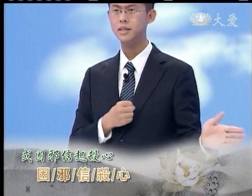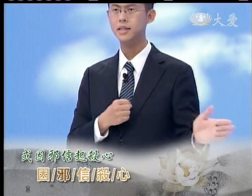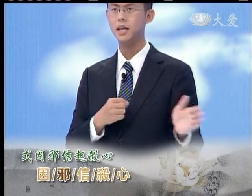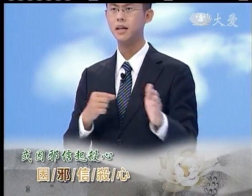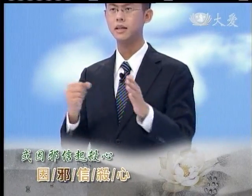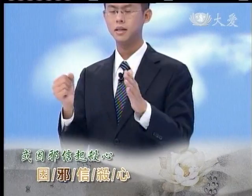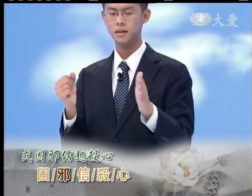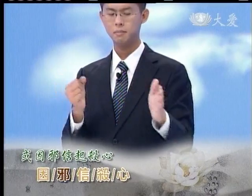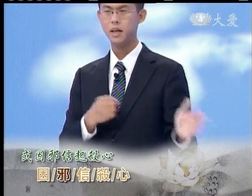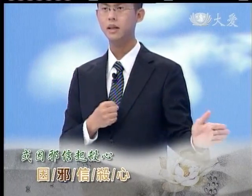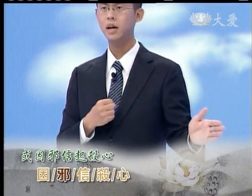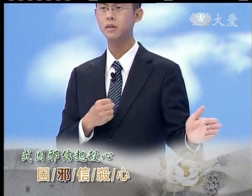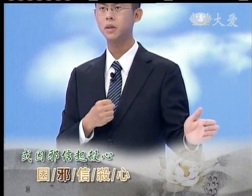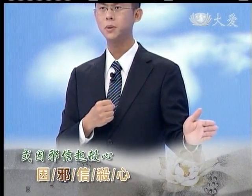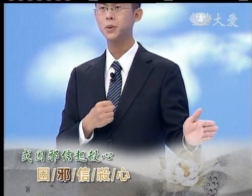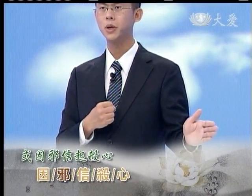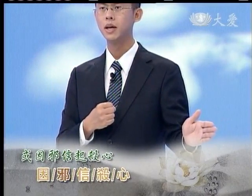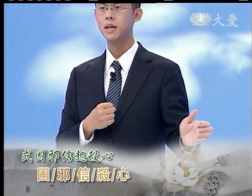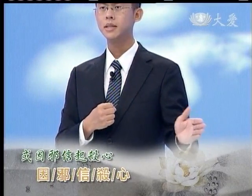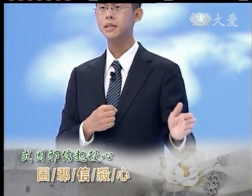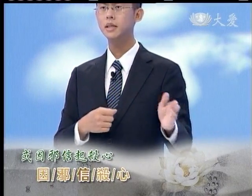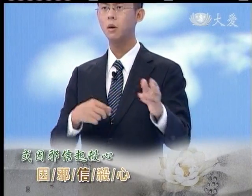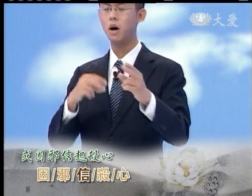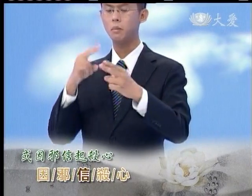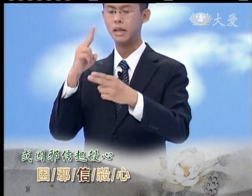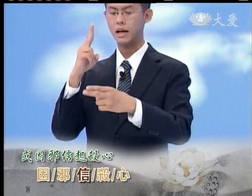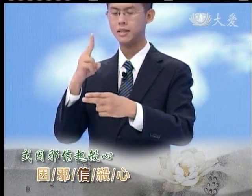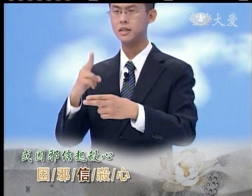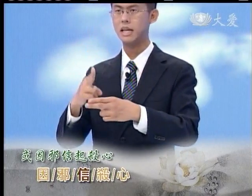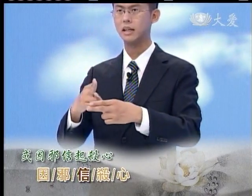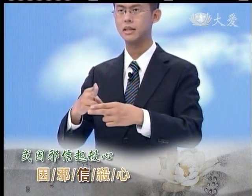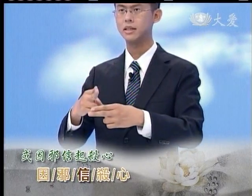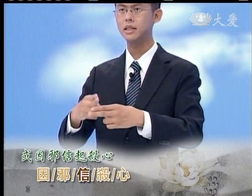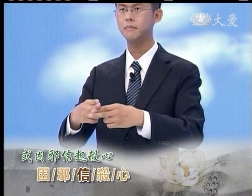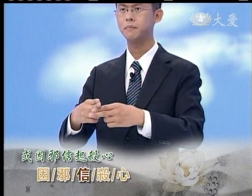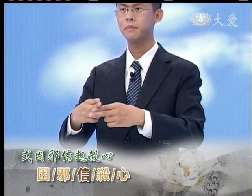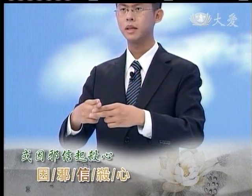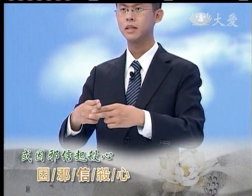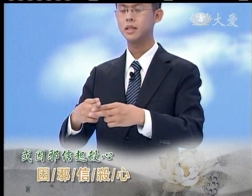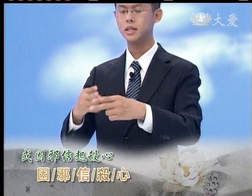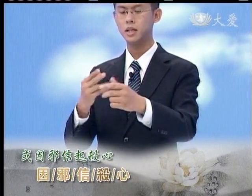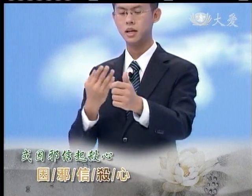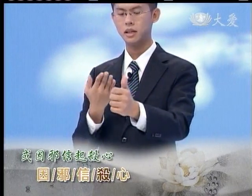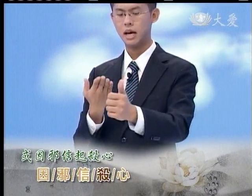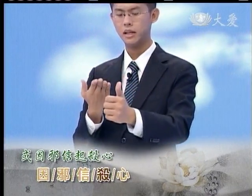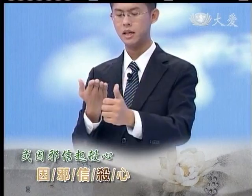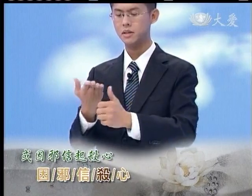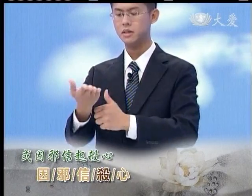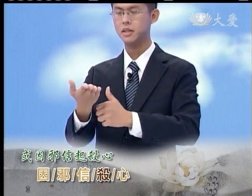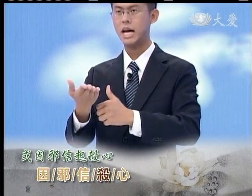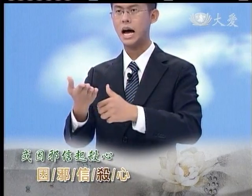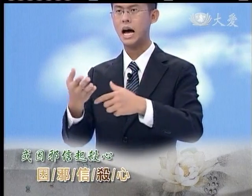偏邪偏掉的动作，性的话我们打信仰的性，起了那一念杀